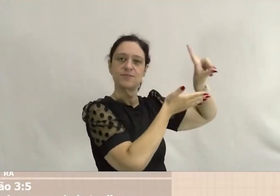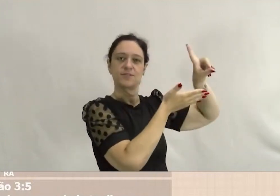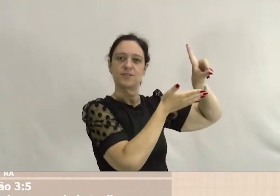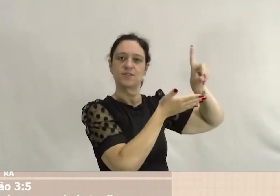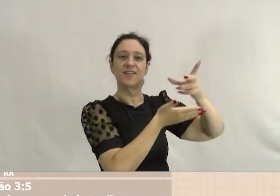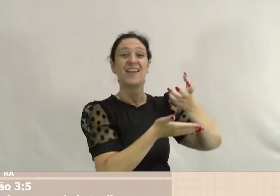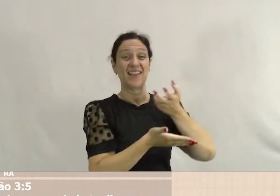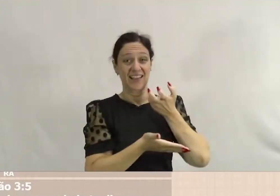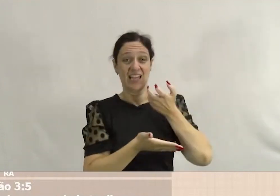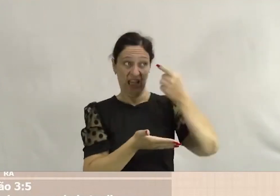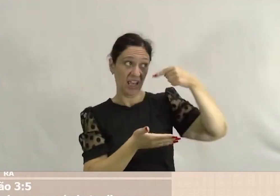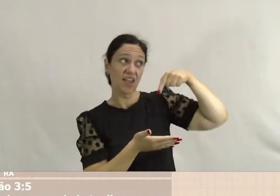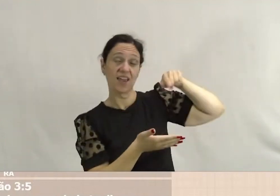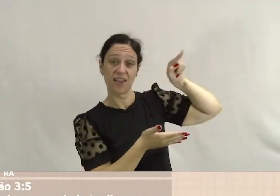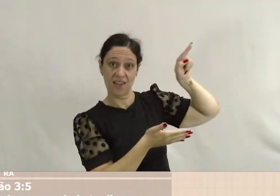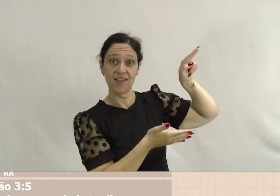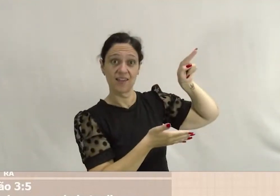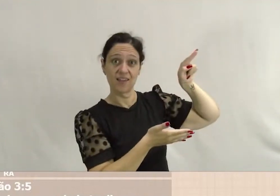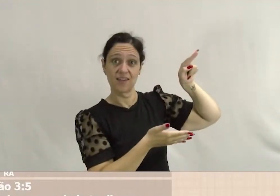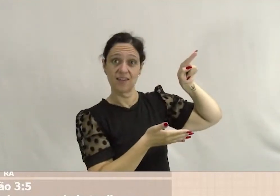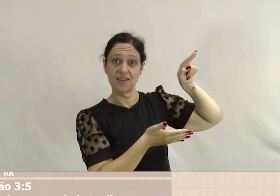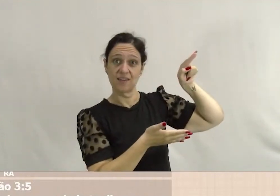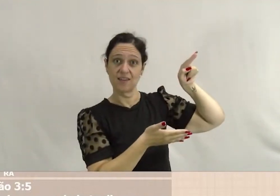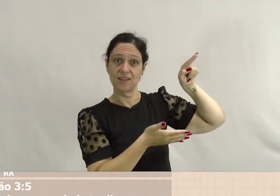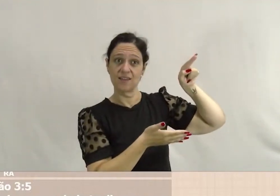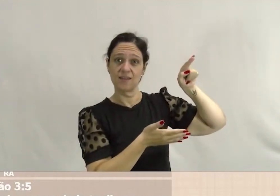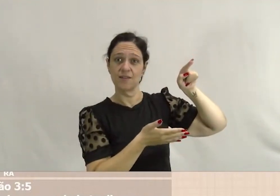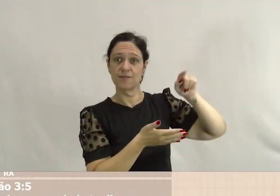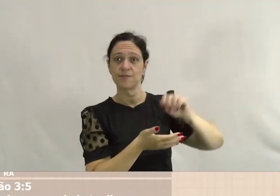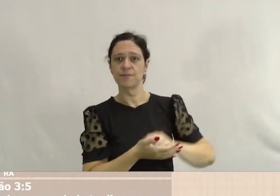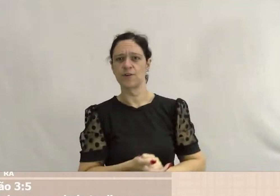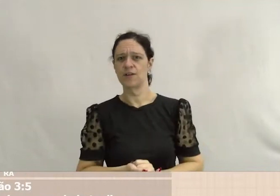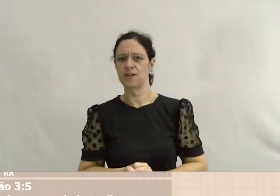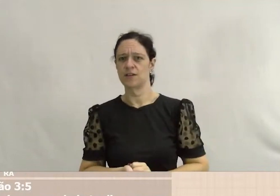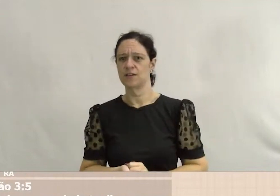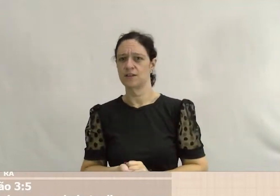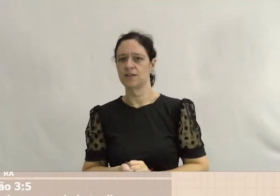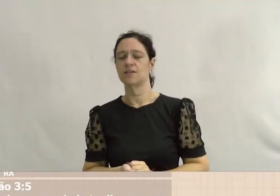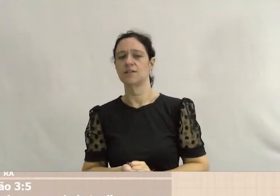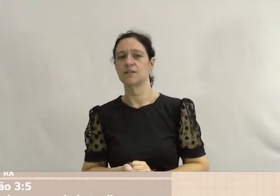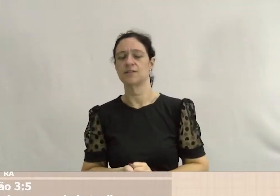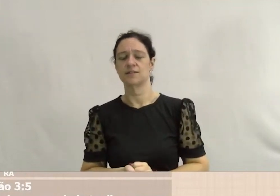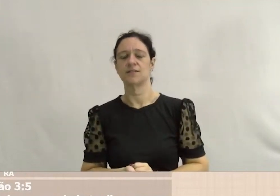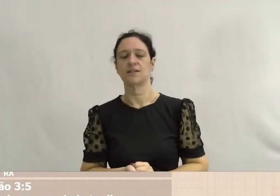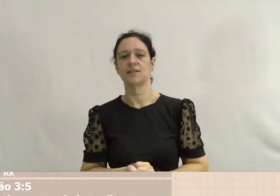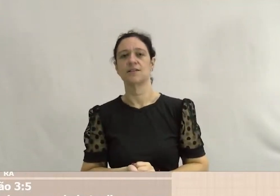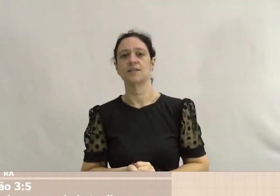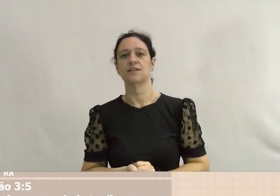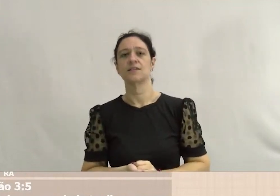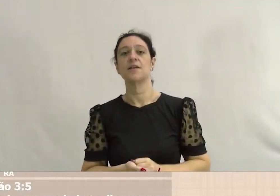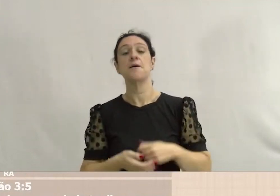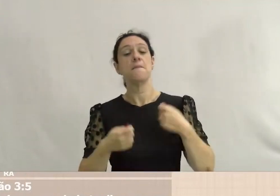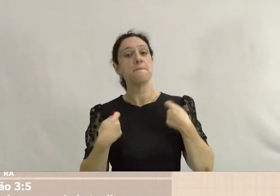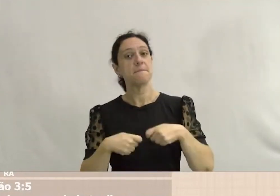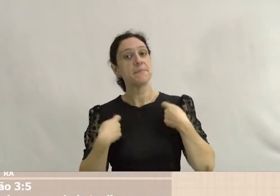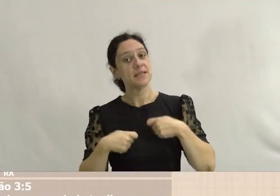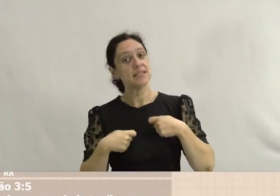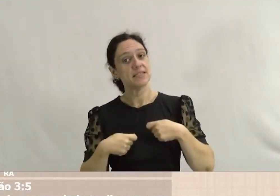contratar um caminho de mudança, quer mudar de endereço, mas se chega na porta do reino dos céus, o reino do céu não aceita